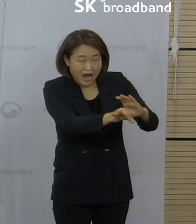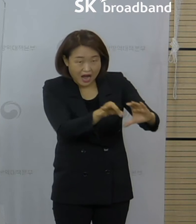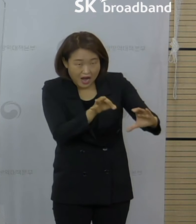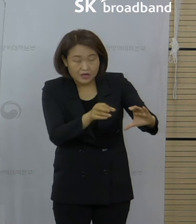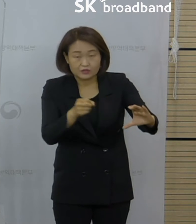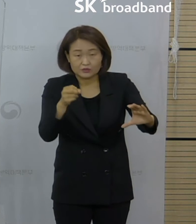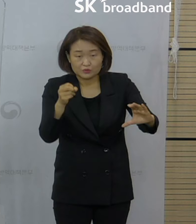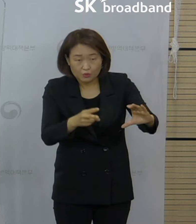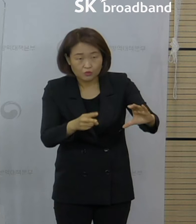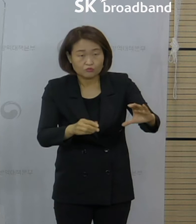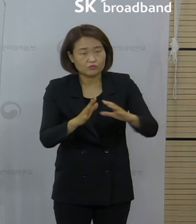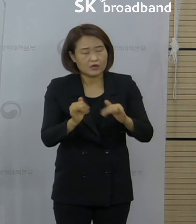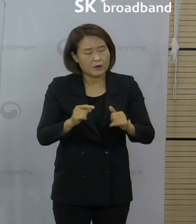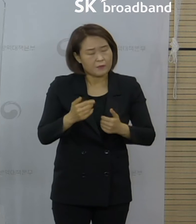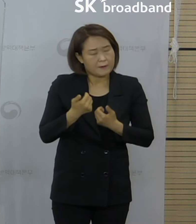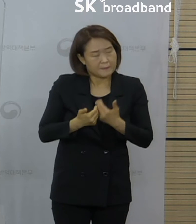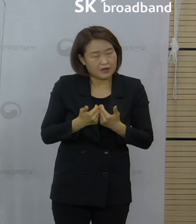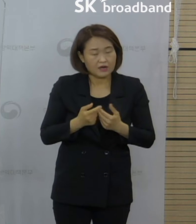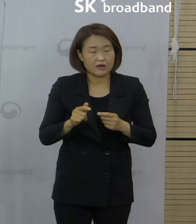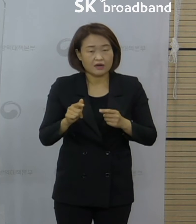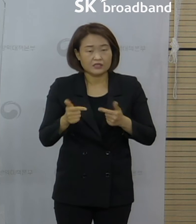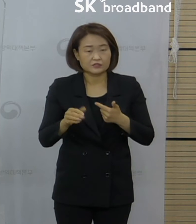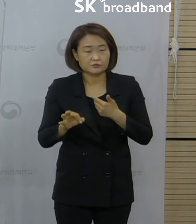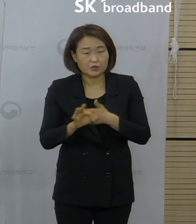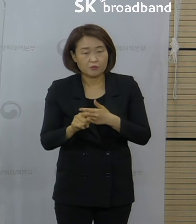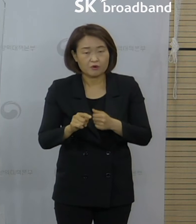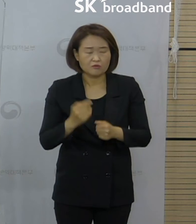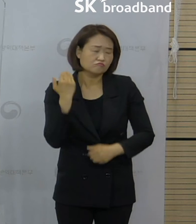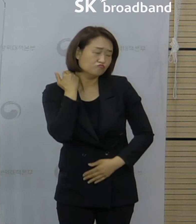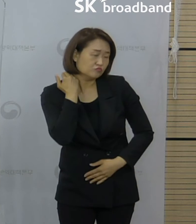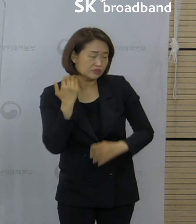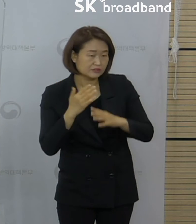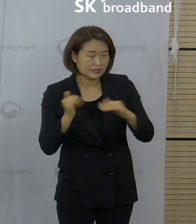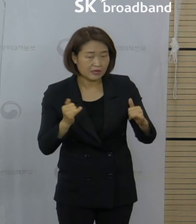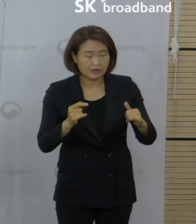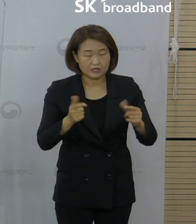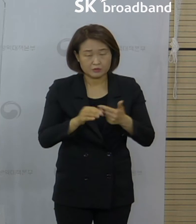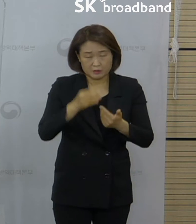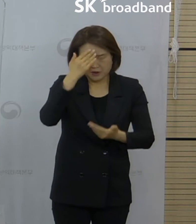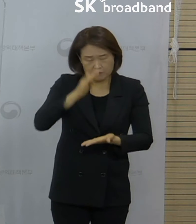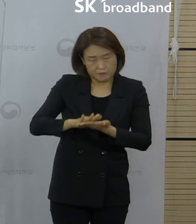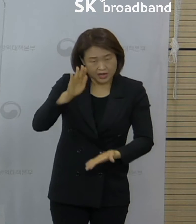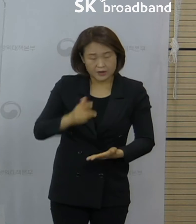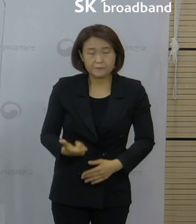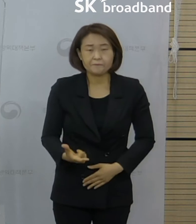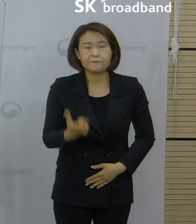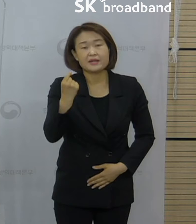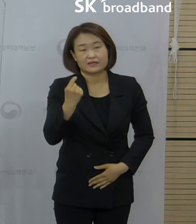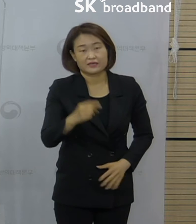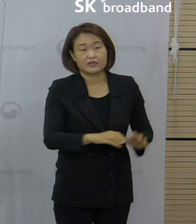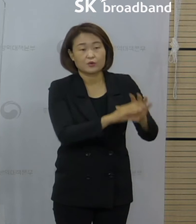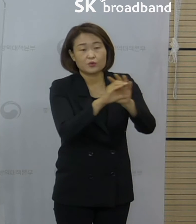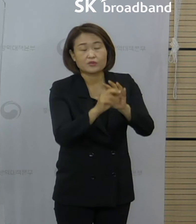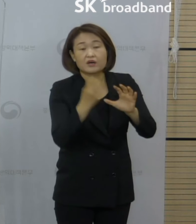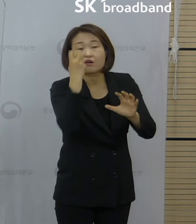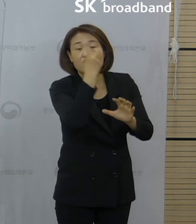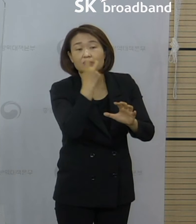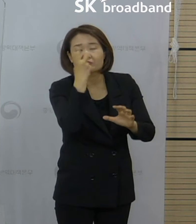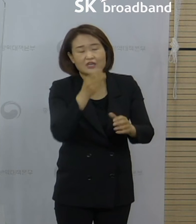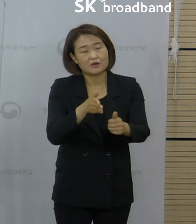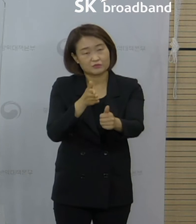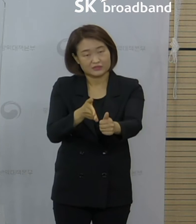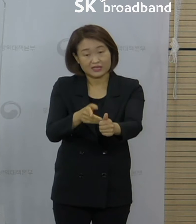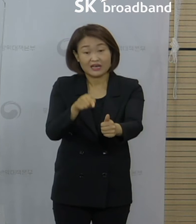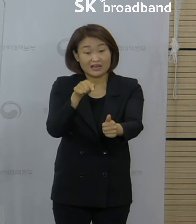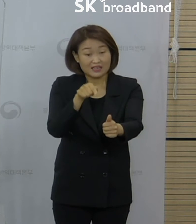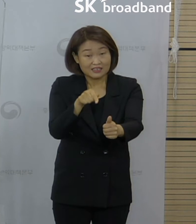또 숨어 있는 환자 또 유증상이 나타났을 때 빨리 검사를 통해서 조기 발견하는 노력을 더